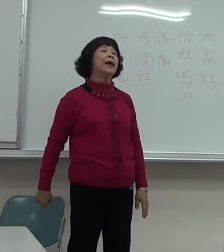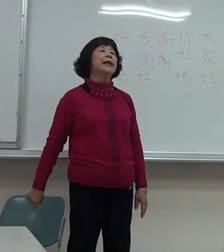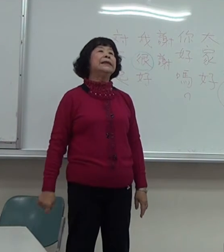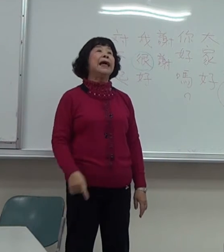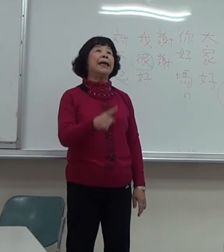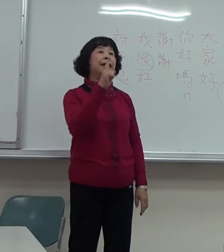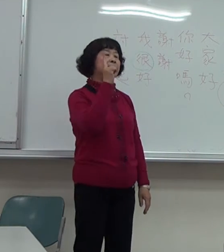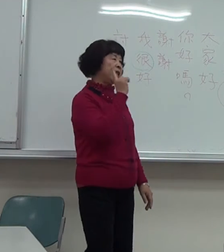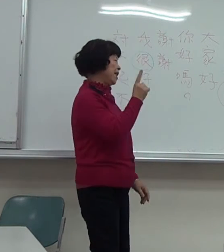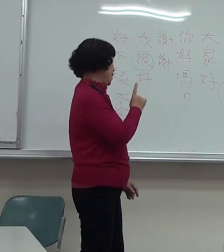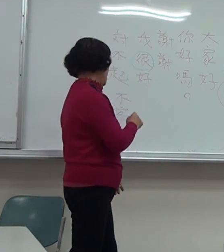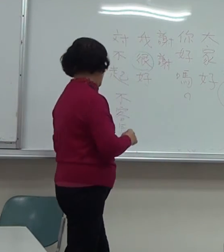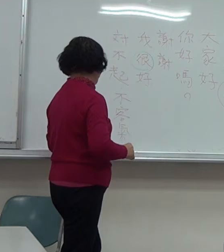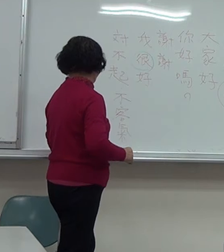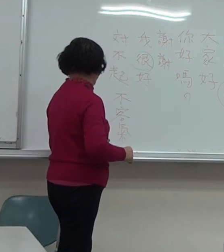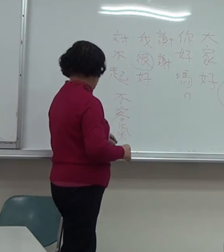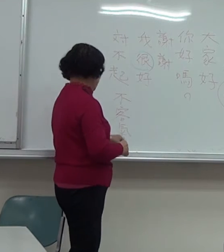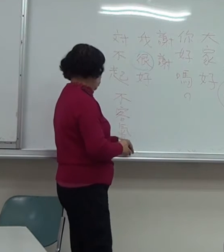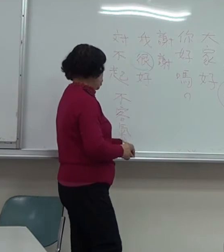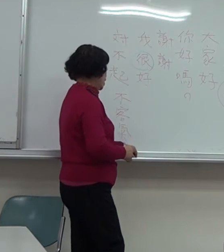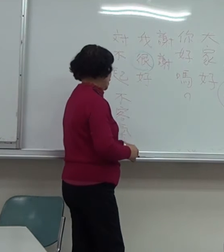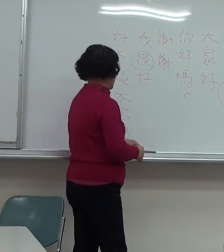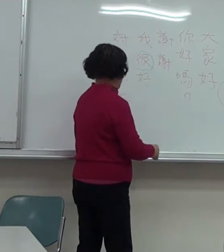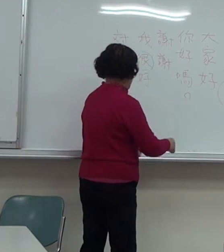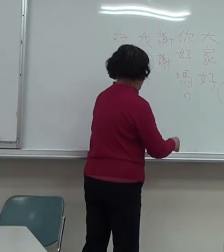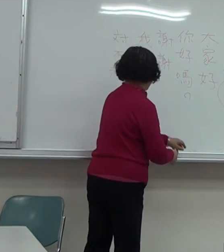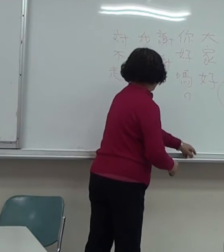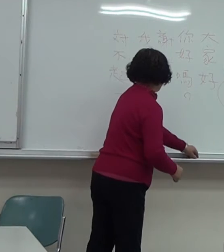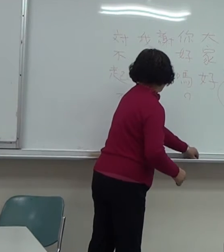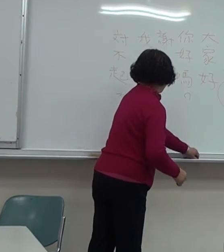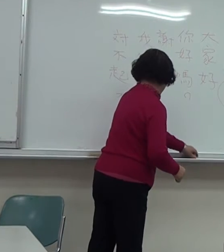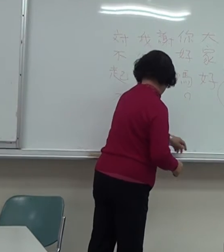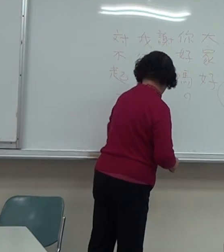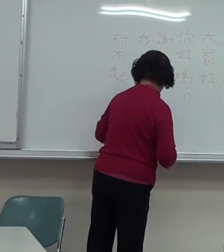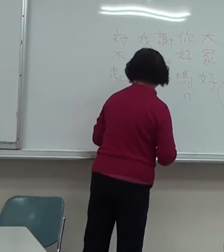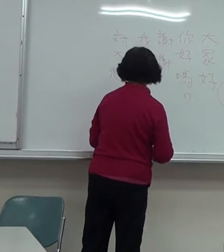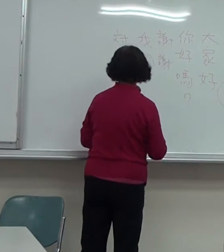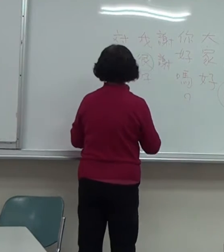不 加一个起，对不起就是。